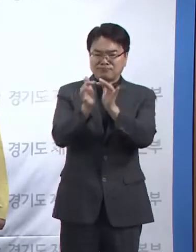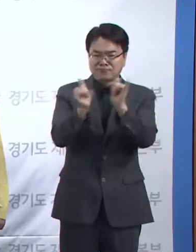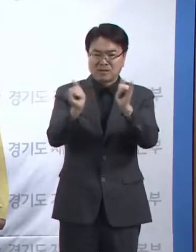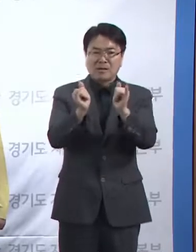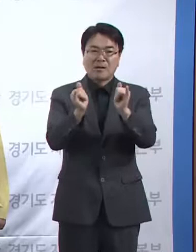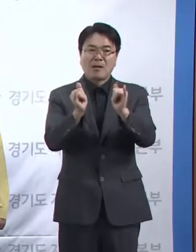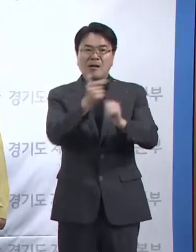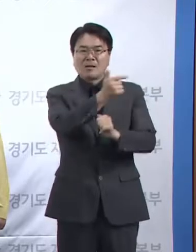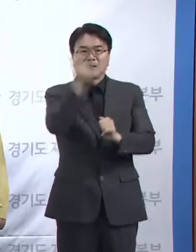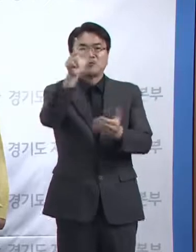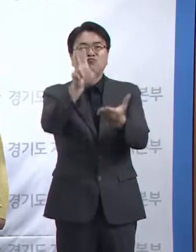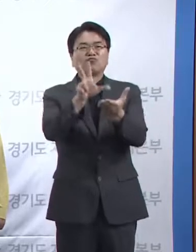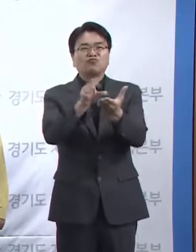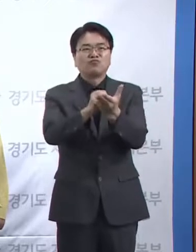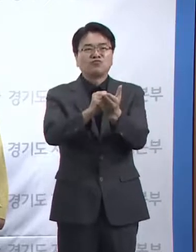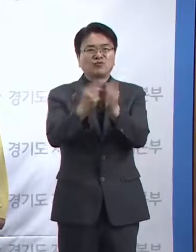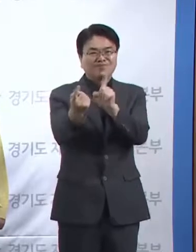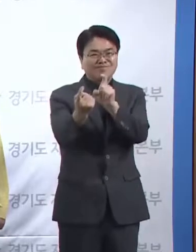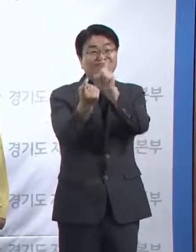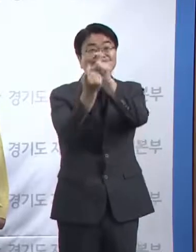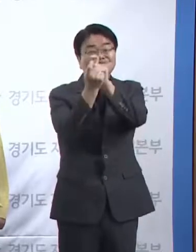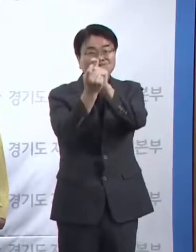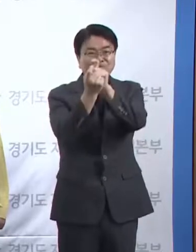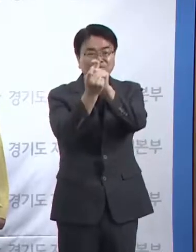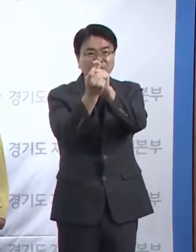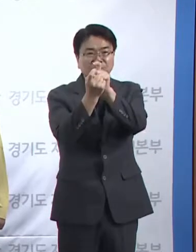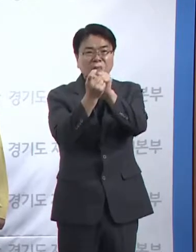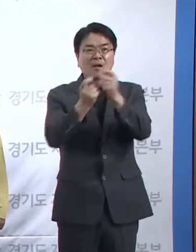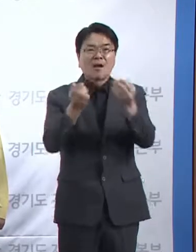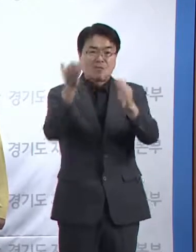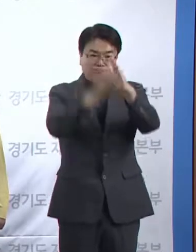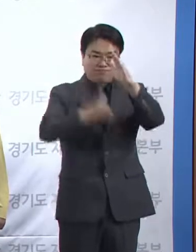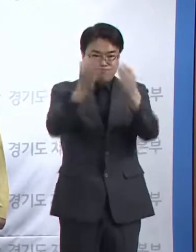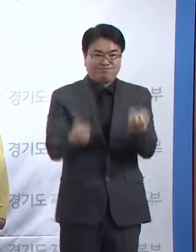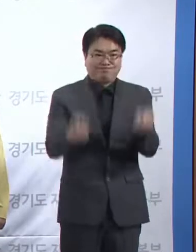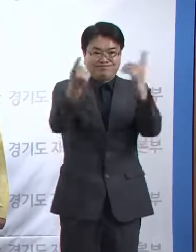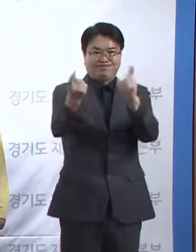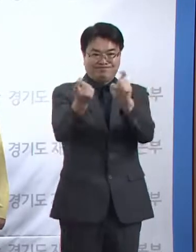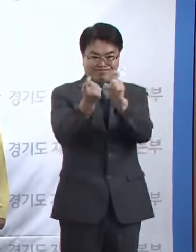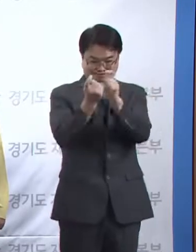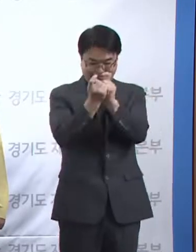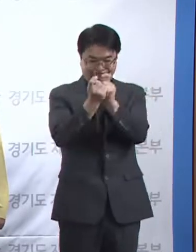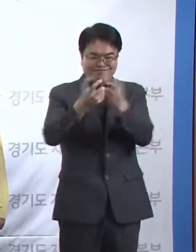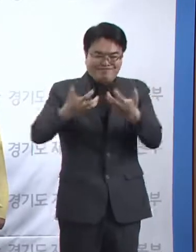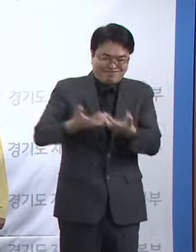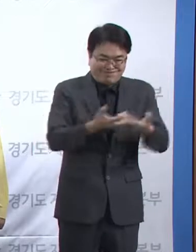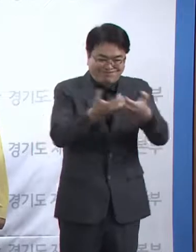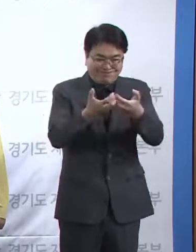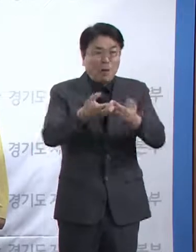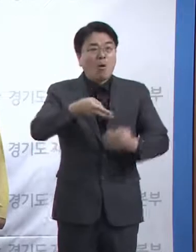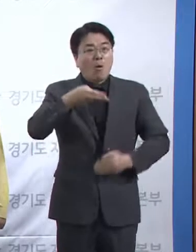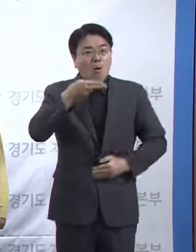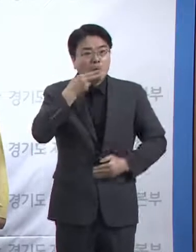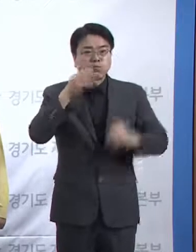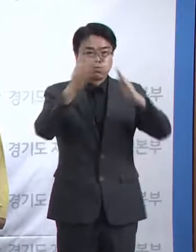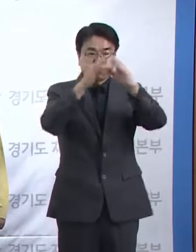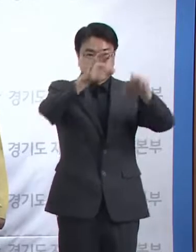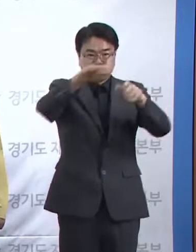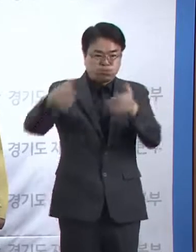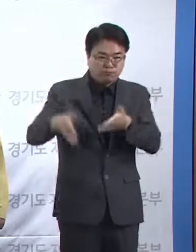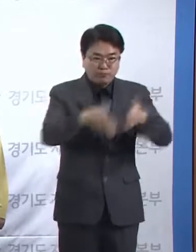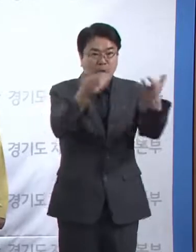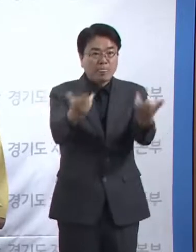있습니다. 명절을 앞두고 북적거려야 할 골목이 텅 비었습니다. 더 이상